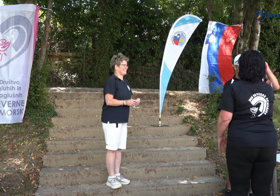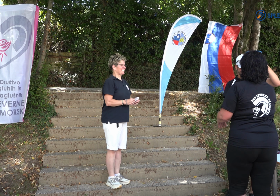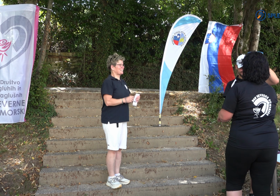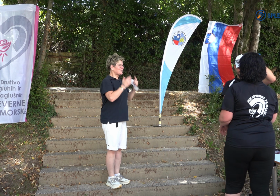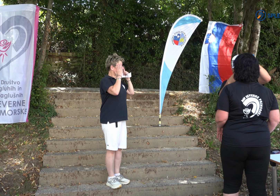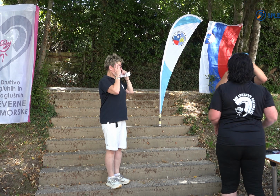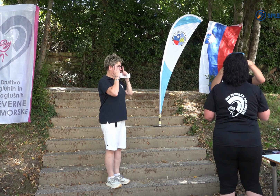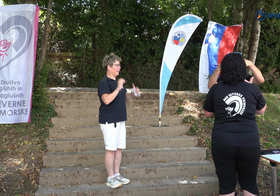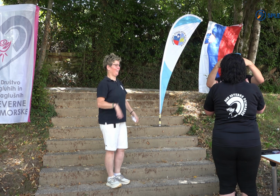2.